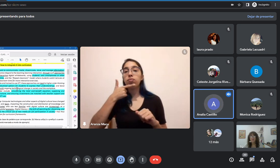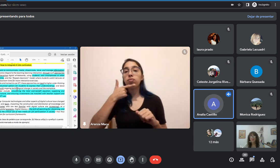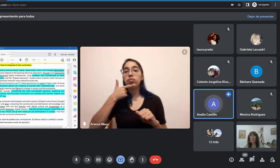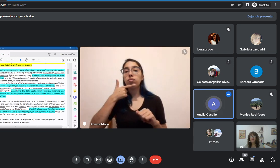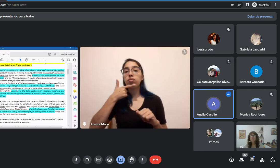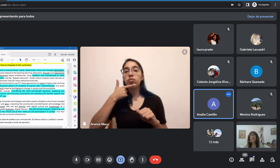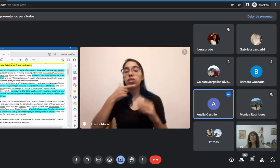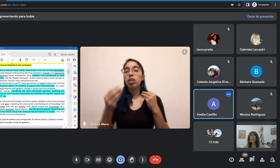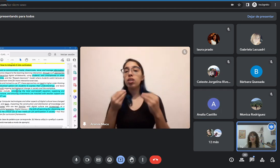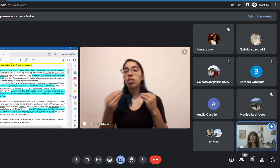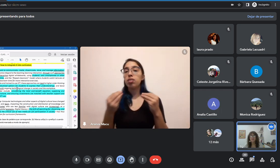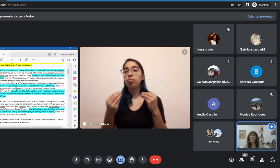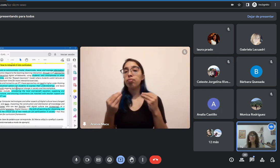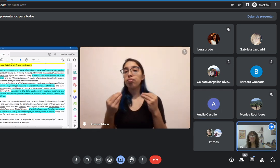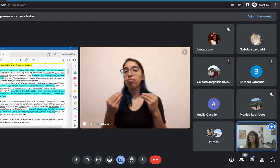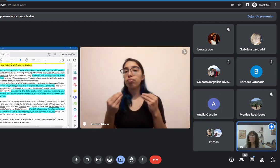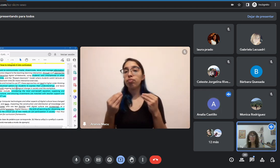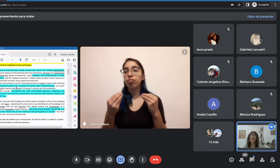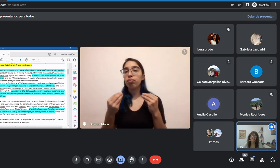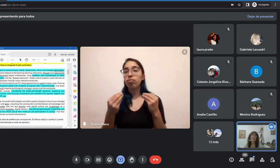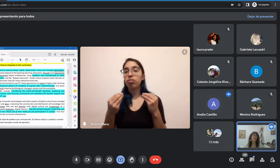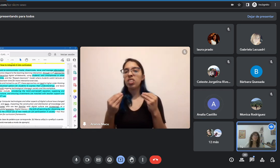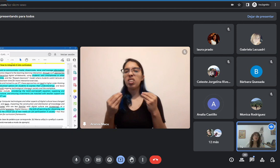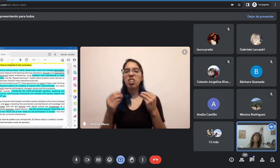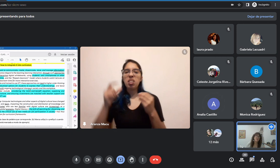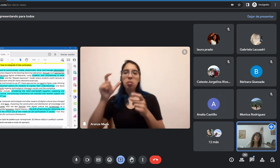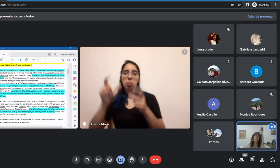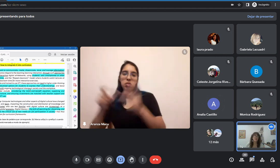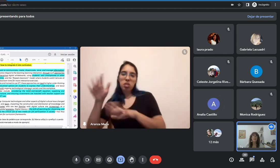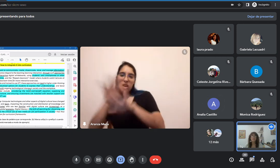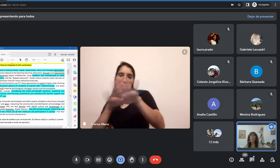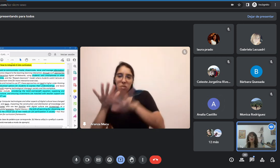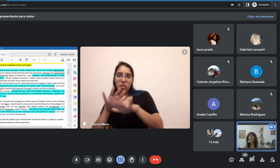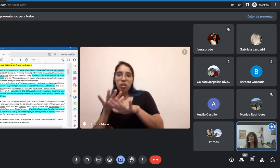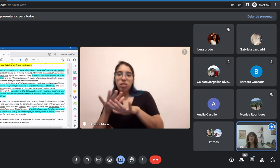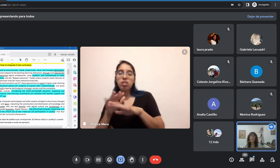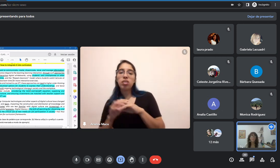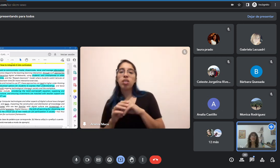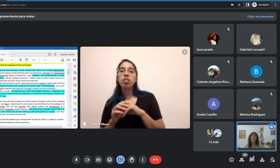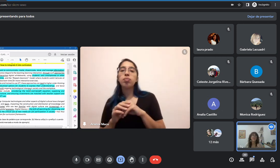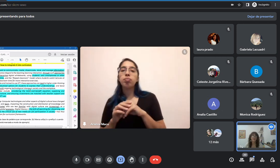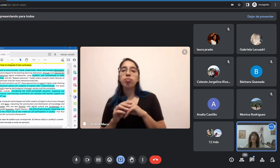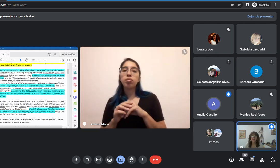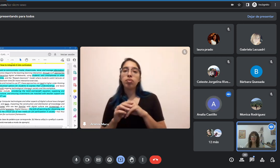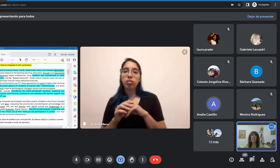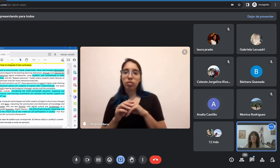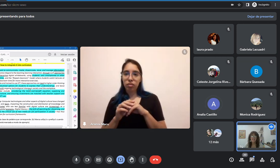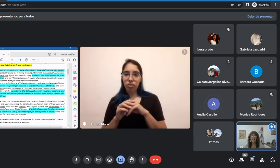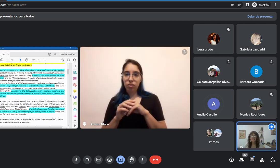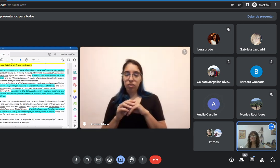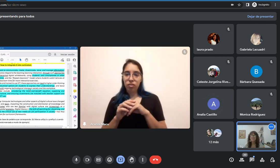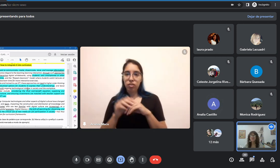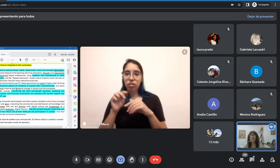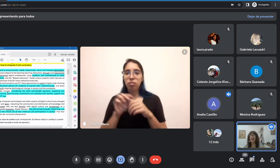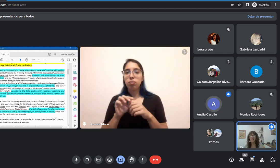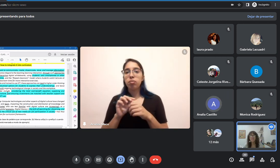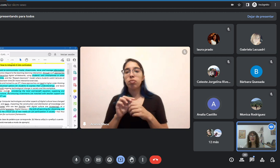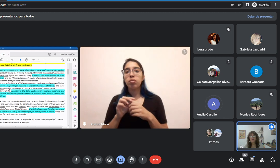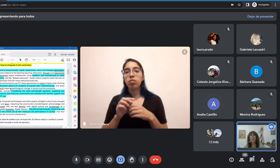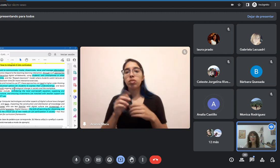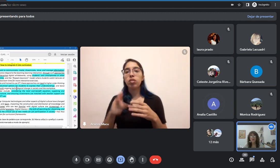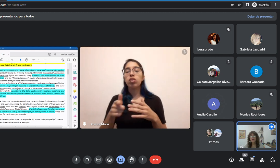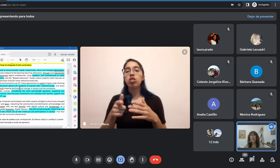Planificadores. Claro, porque si nosotros tenemos plan, que puede ser sustantivo o verbo, es planificar, ¿sí? Si yo al